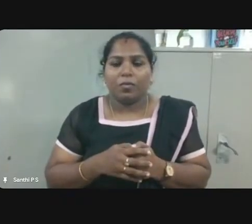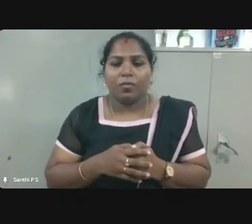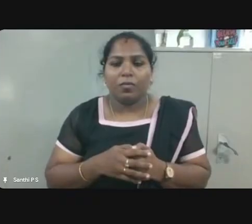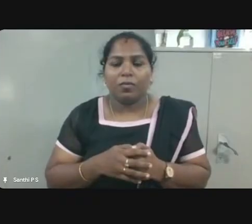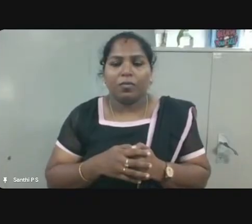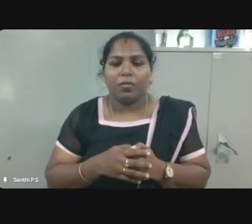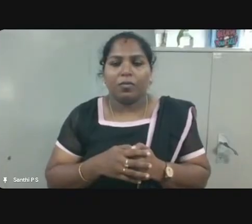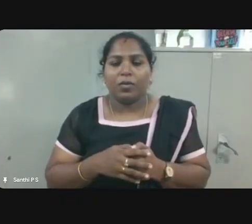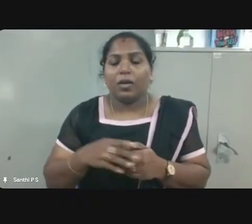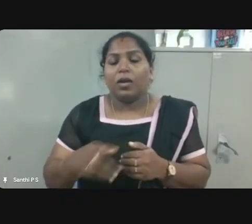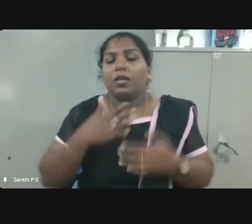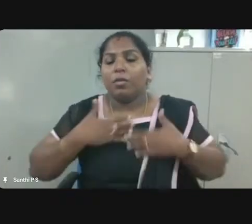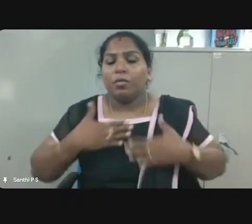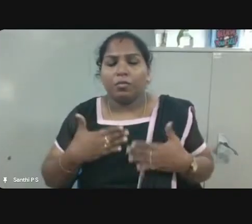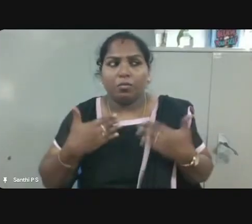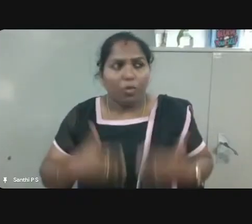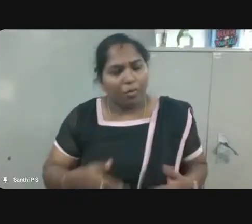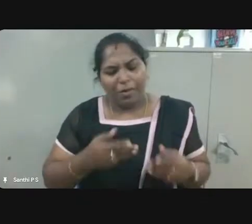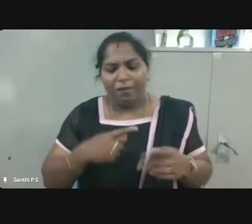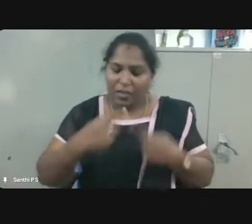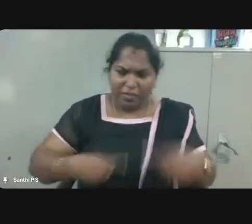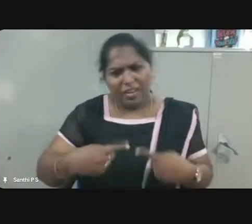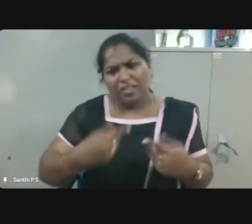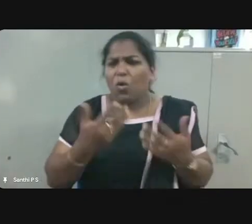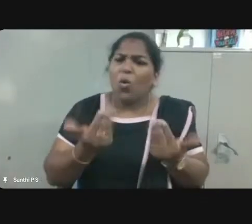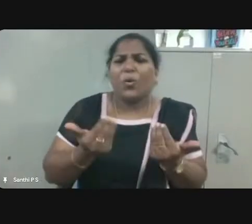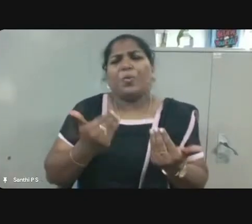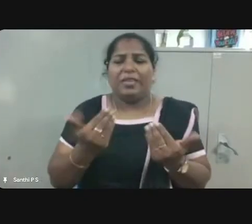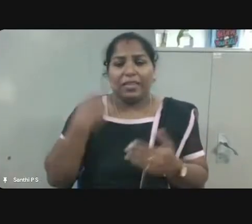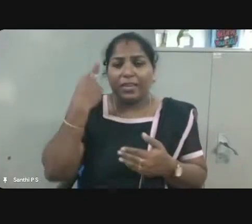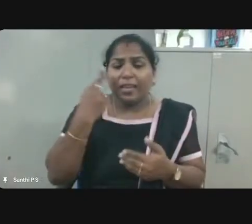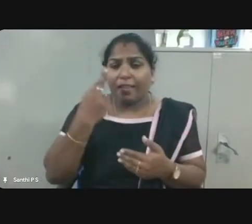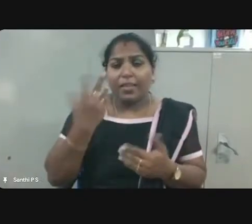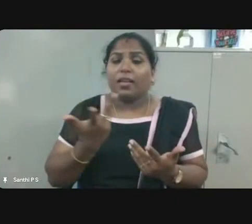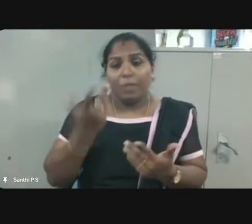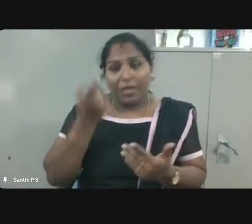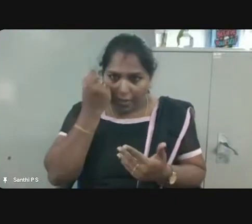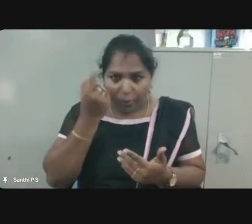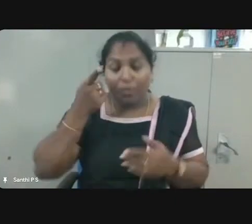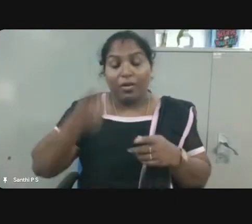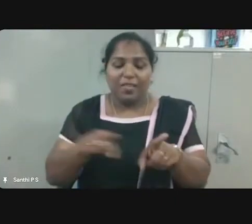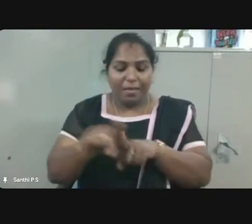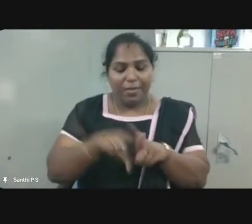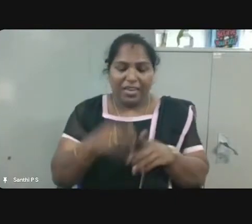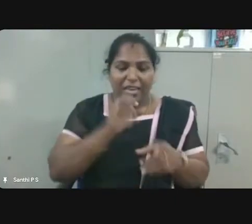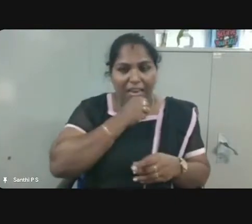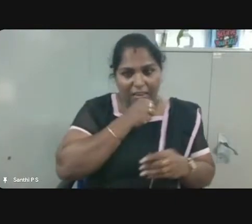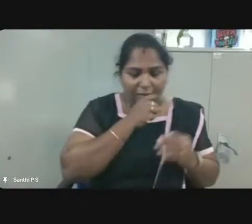വീൽ ചെയറിലാകും, കുറച്ച് കഴിയുമ്പോൾ കിടപ്പിലോ ആകും. അപ്പൊ ആ ഒരു മരുന്നിന്റെ ആ കൂടെയുള്ള ഒരു ഇഫക്റ്റ് നമുക്ക് കുറച്ചും കൂടെ